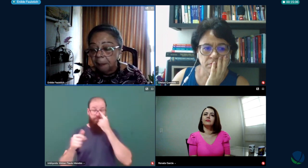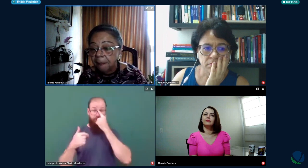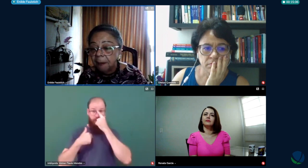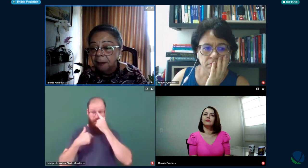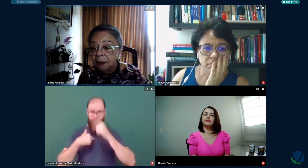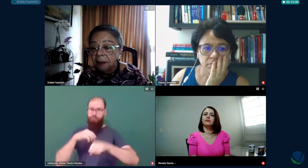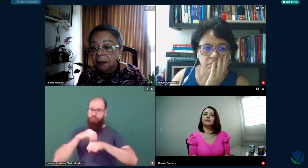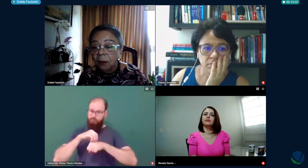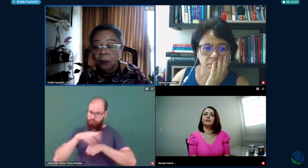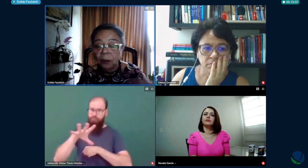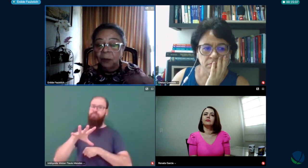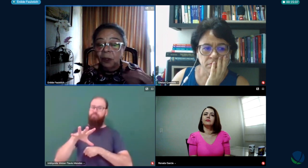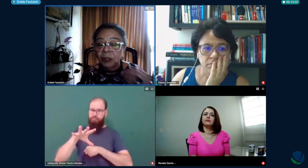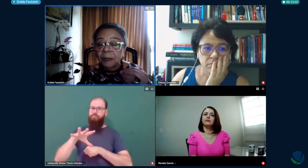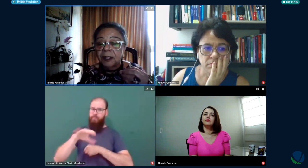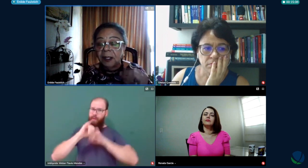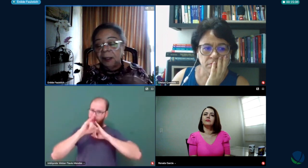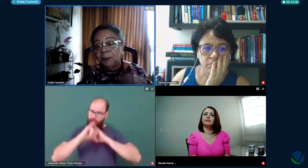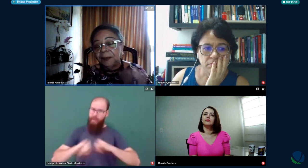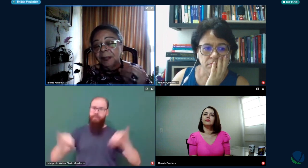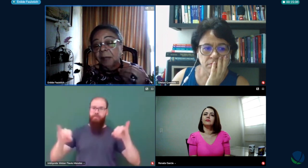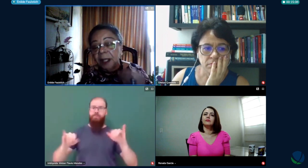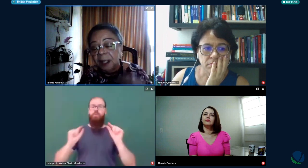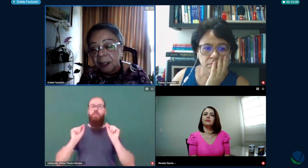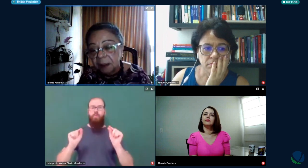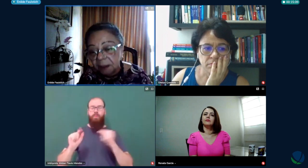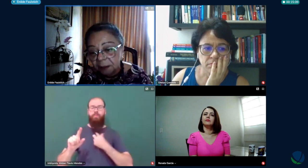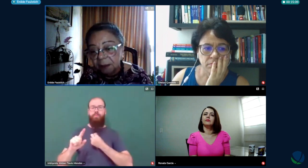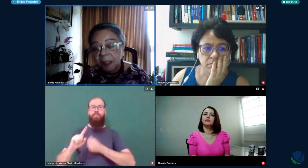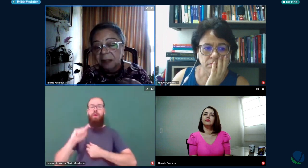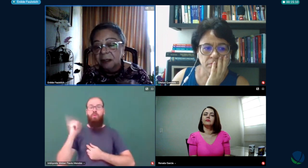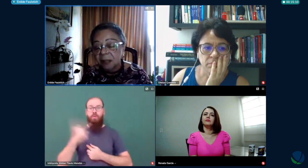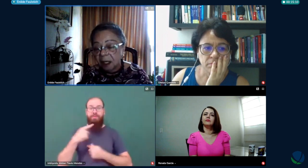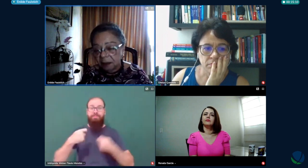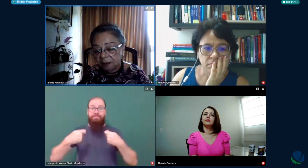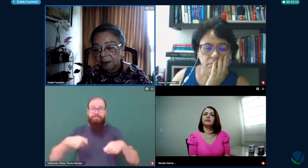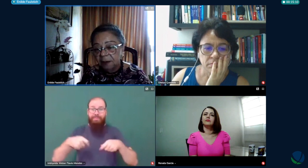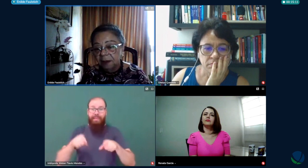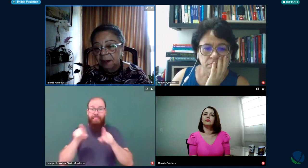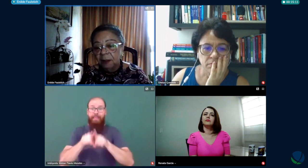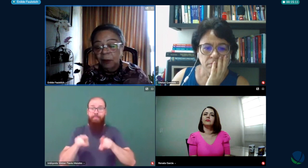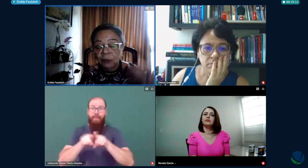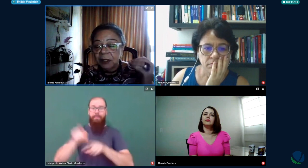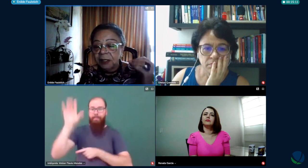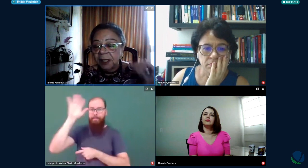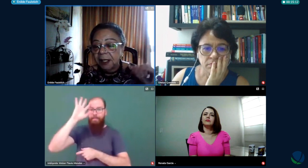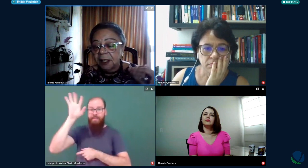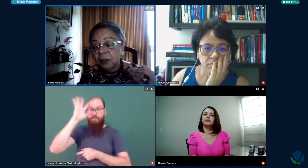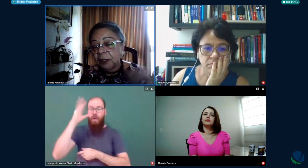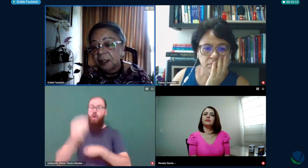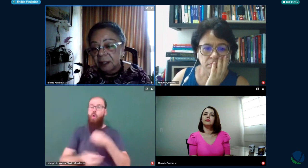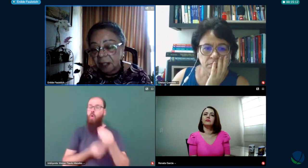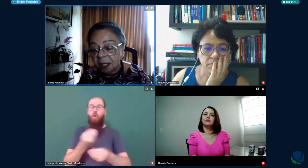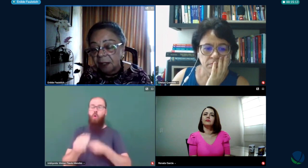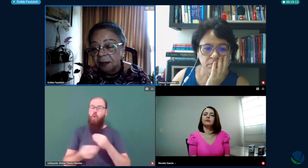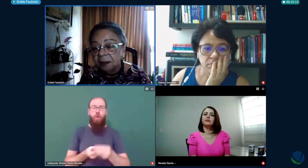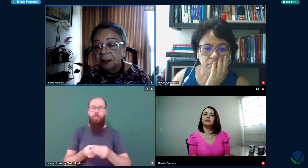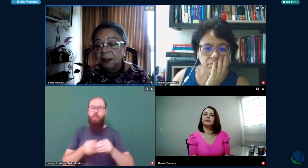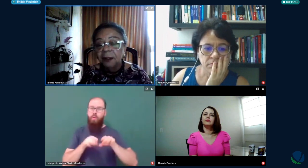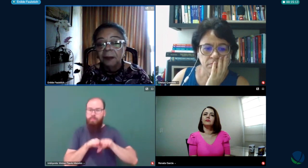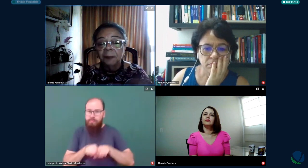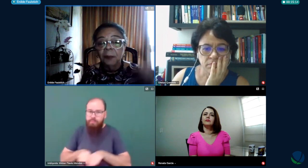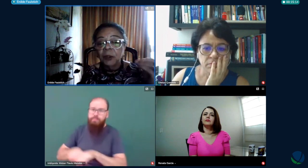claro. Nós temos que também pensar numa forma de internacionalizar,